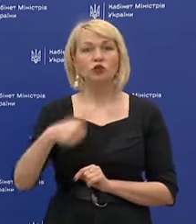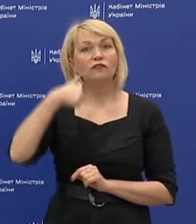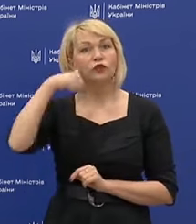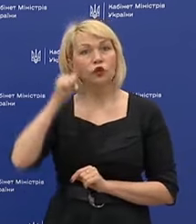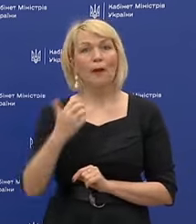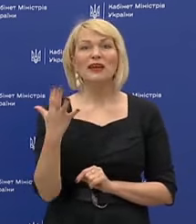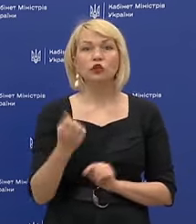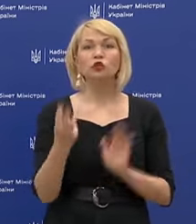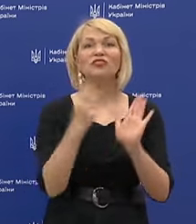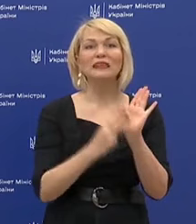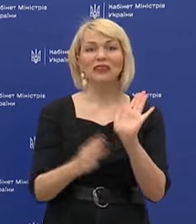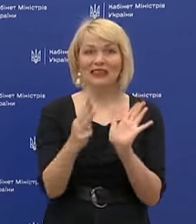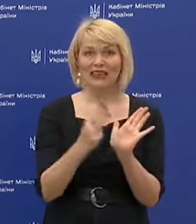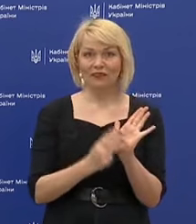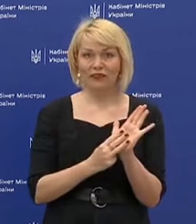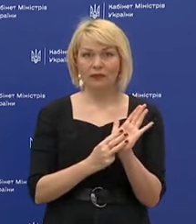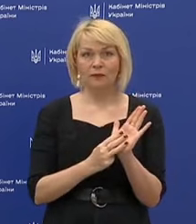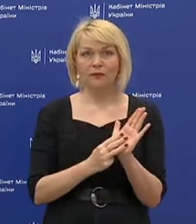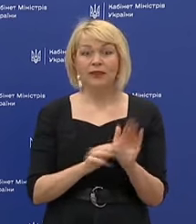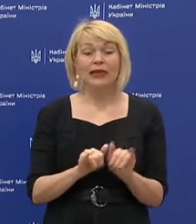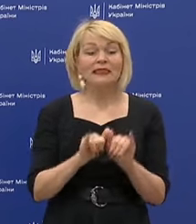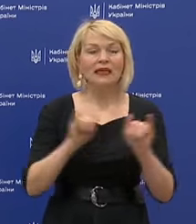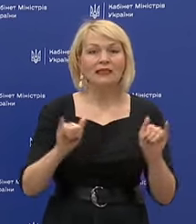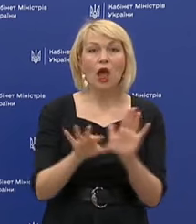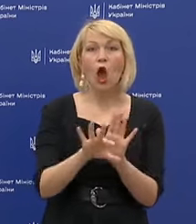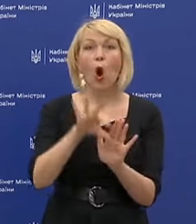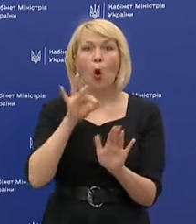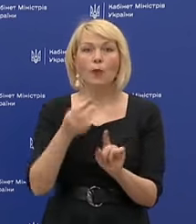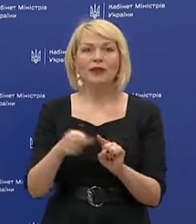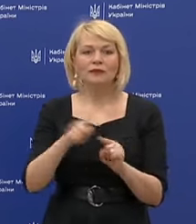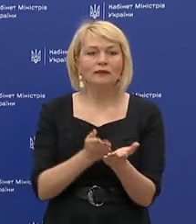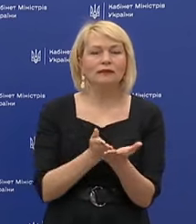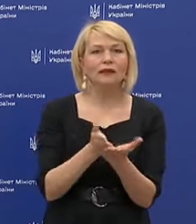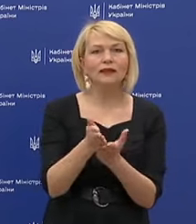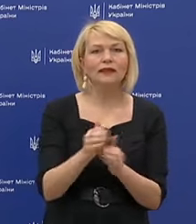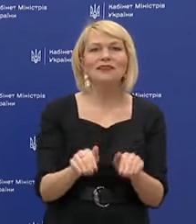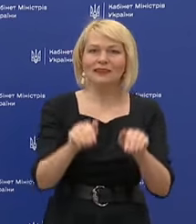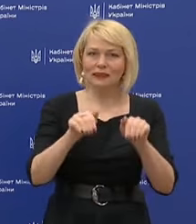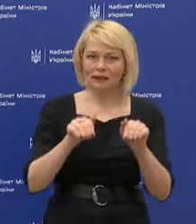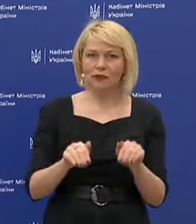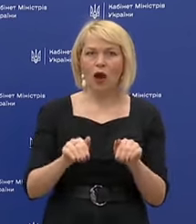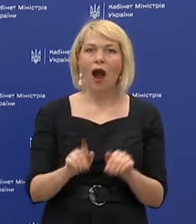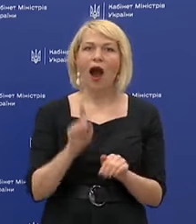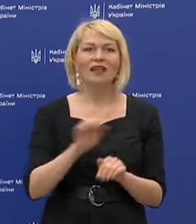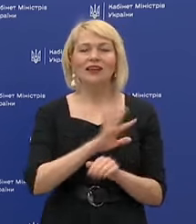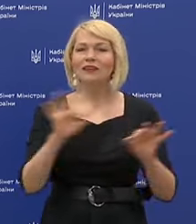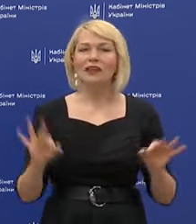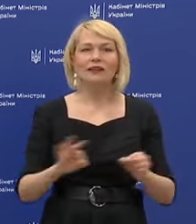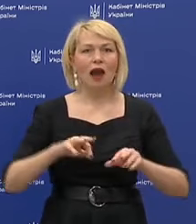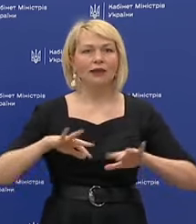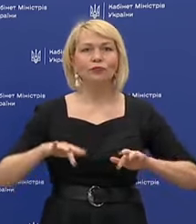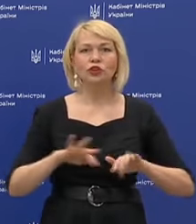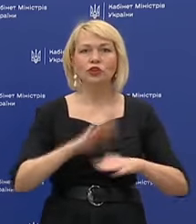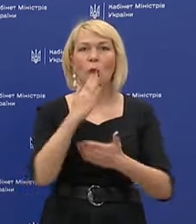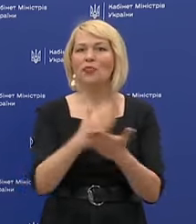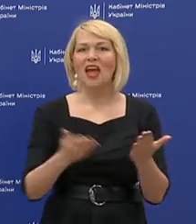було 588. Стратегія, яка обрана, це стратегія стримування. Але вона ніяким чином не